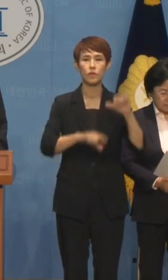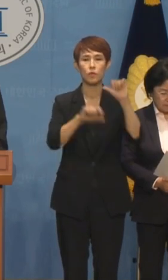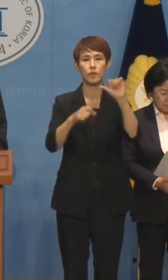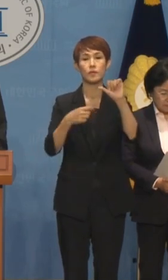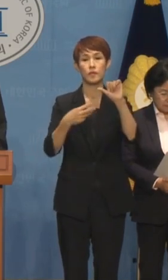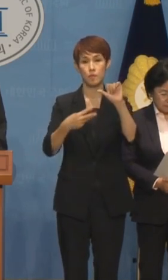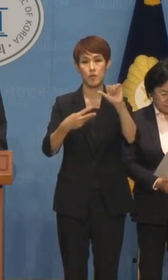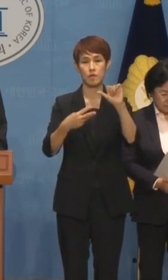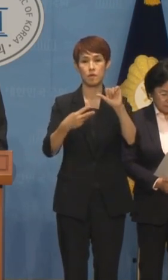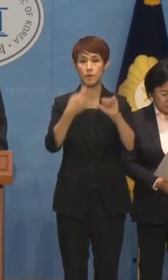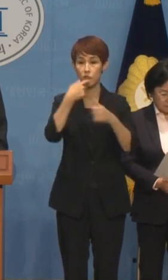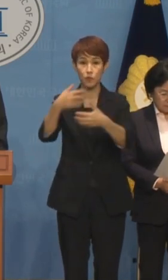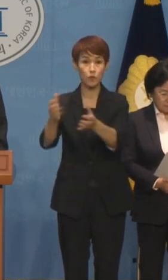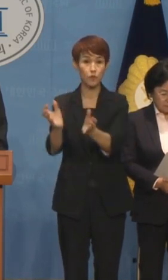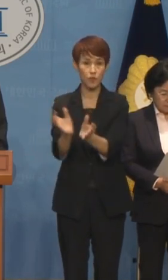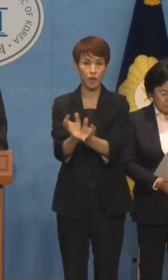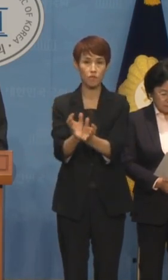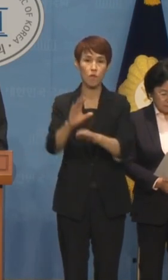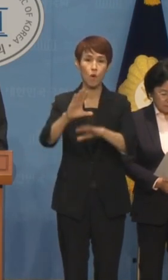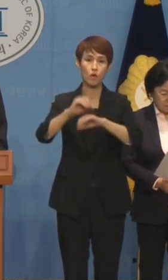3일 더불어민주당